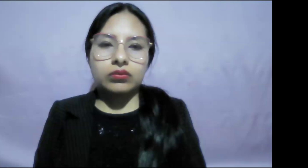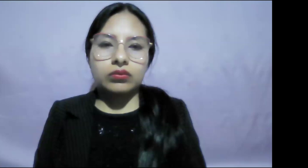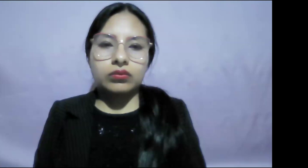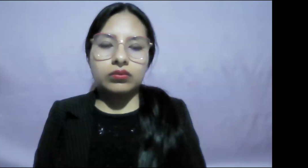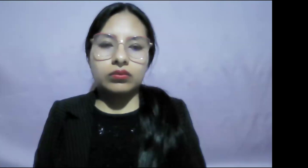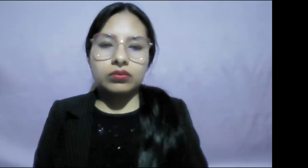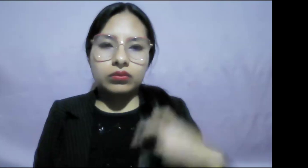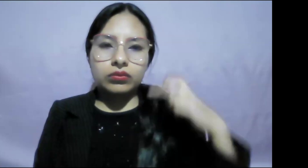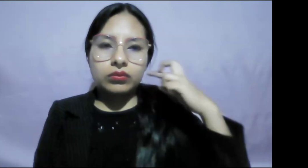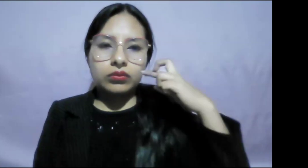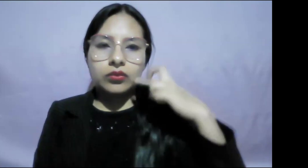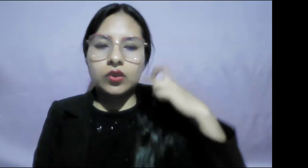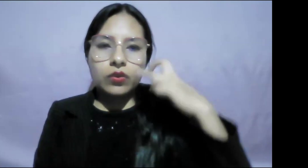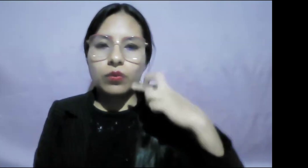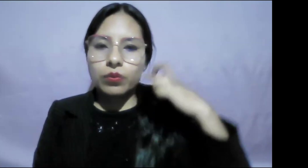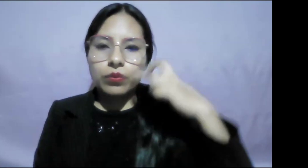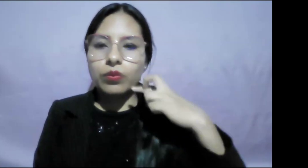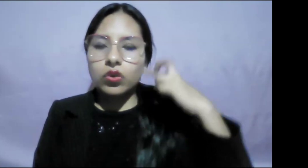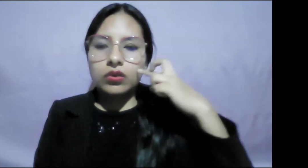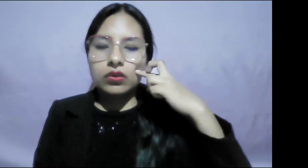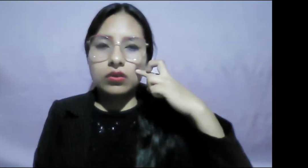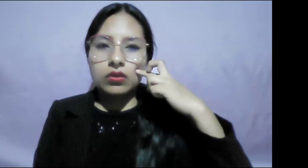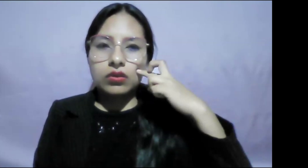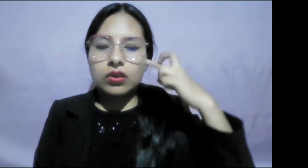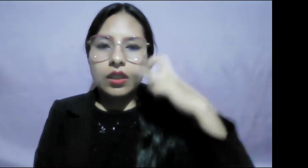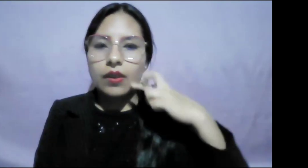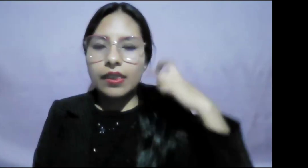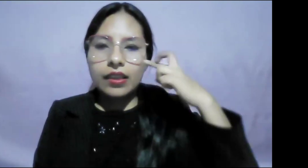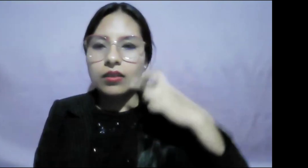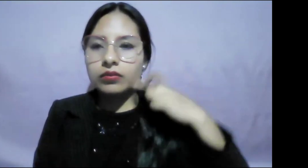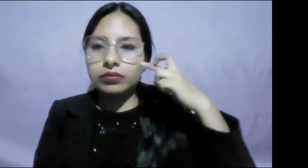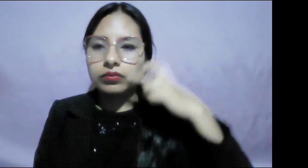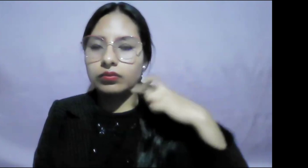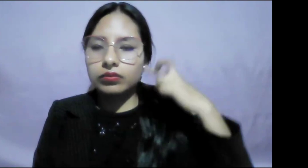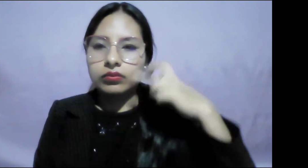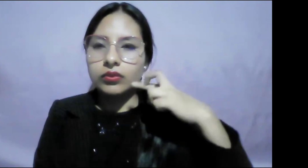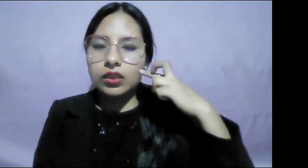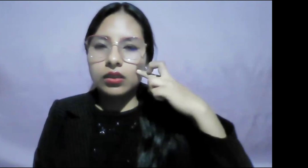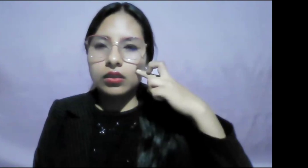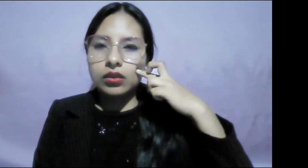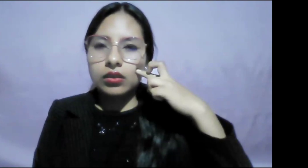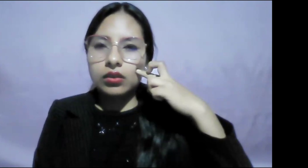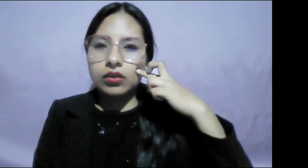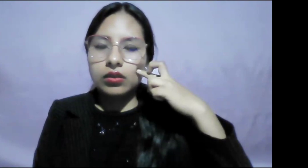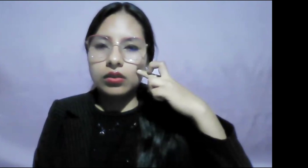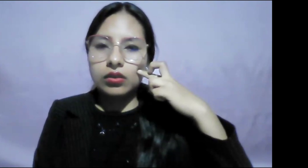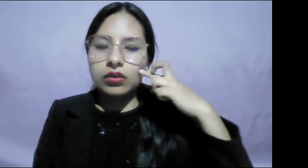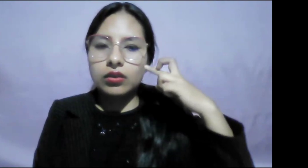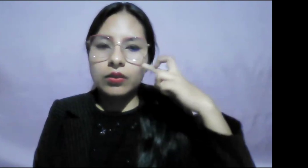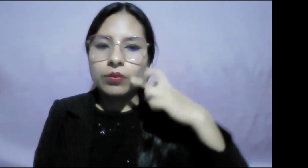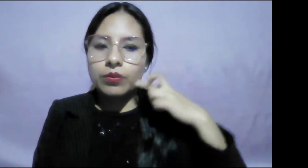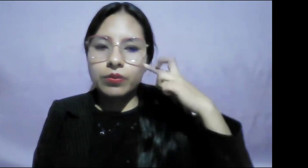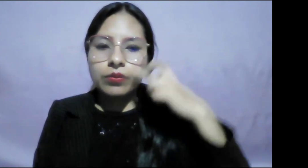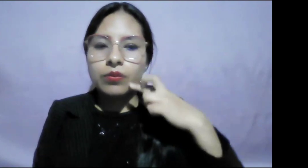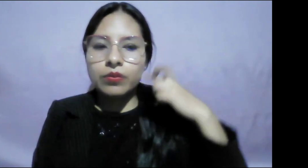puno nuestro querido puno donde compartimos el lago titicaca con la hermosa